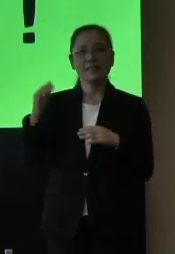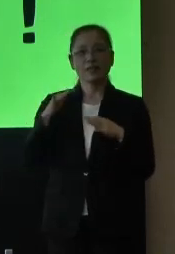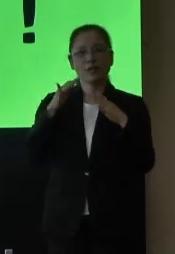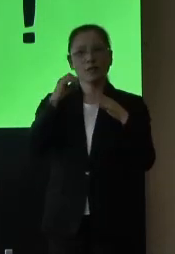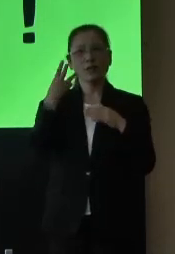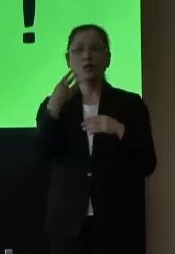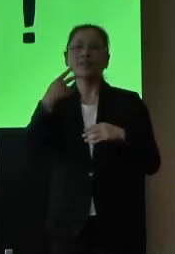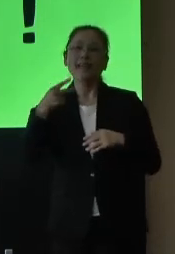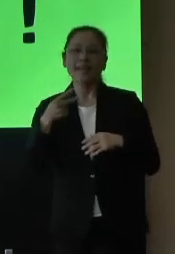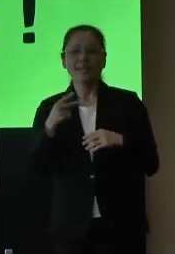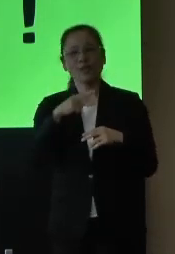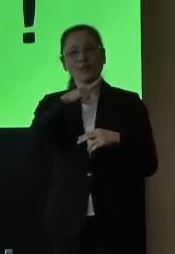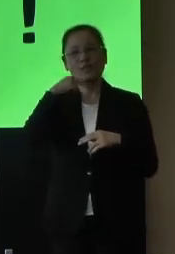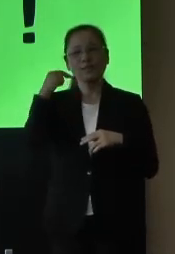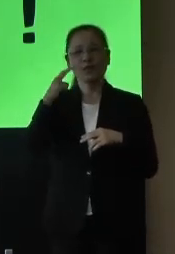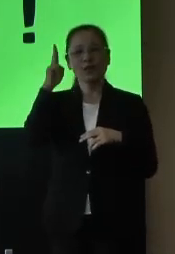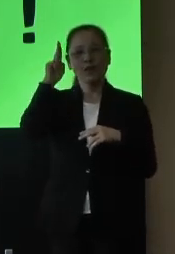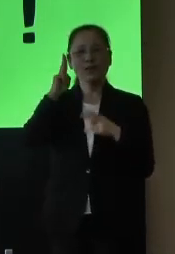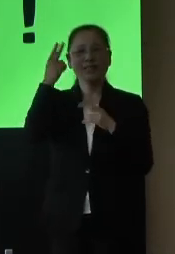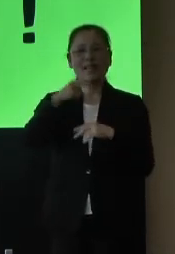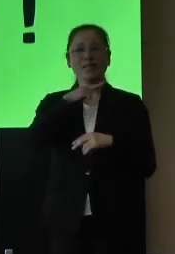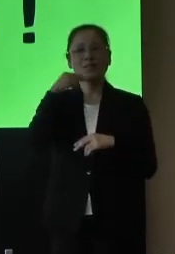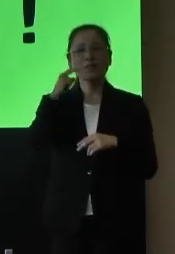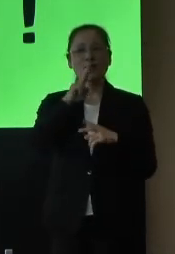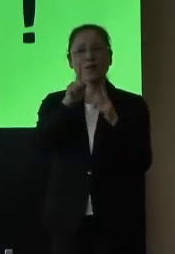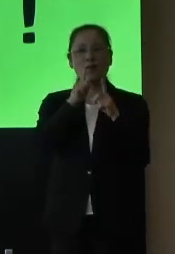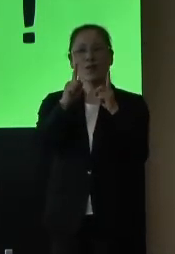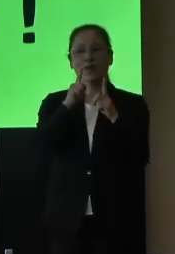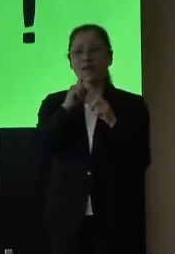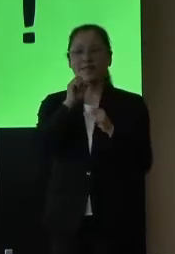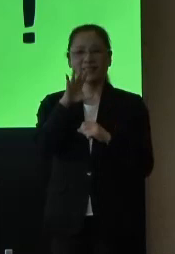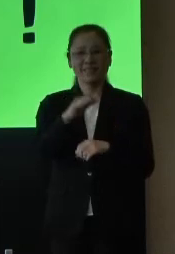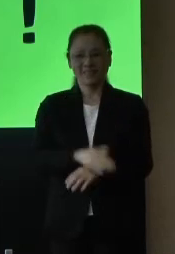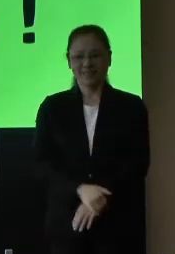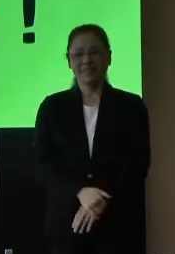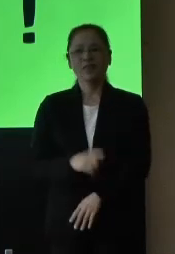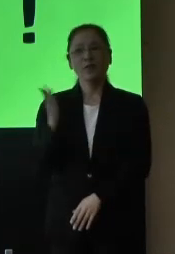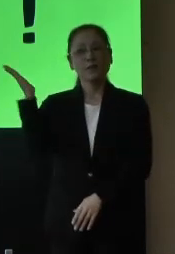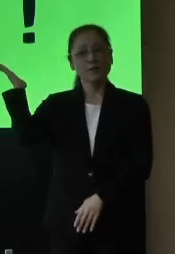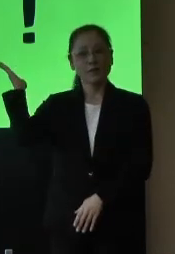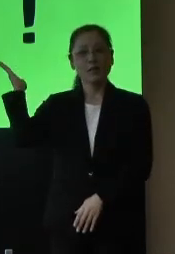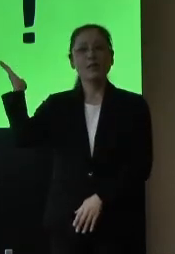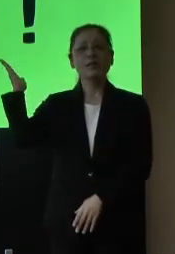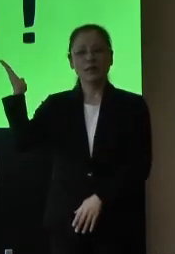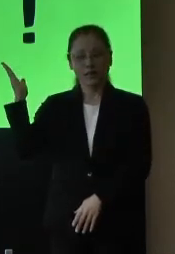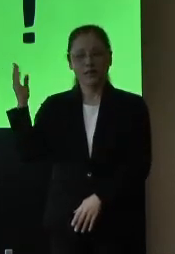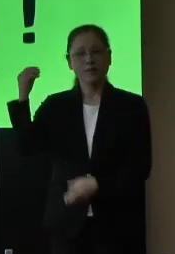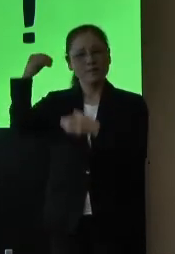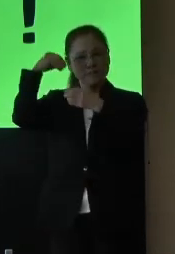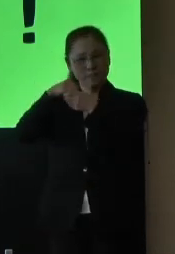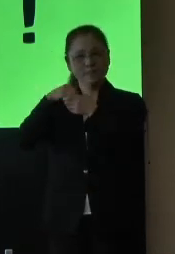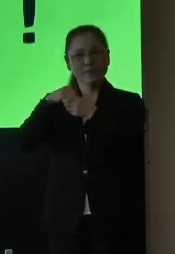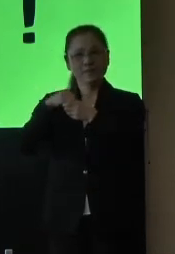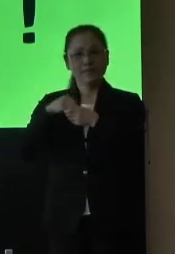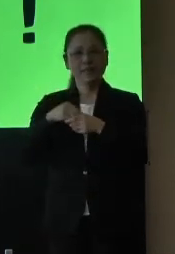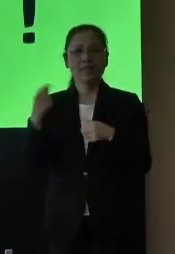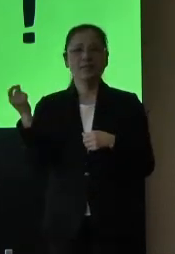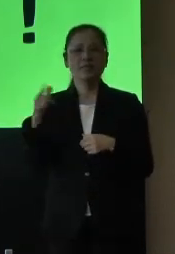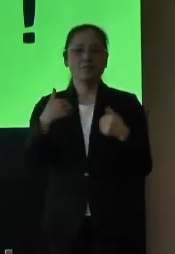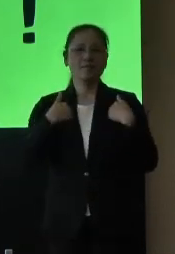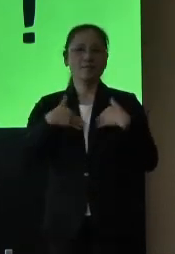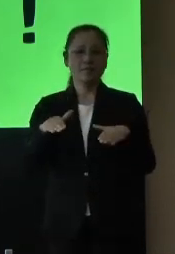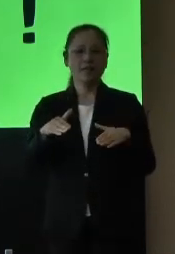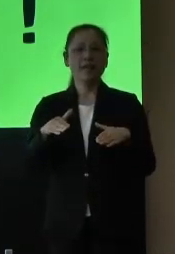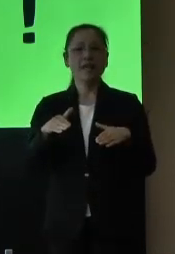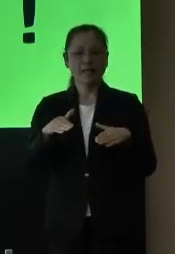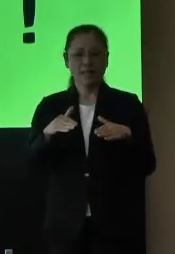う、やーうてゆくらなやさいということです。そういう言葉を合言葉に、不要不急の外出を自粛して